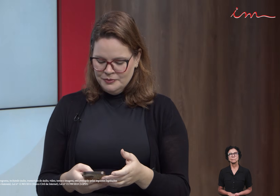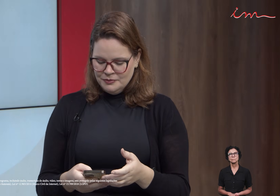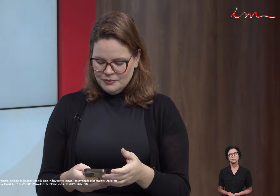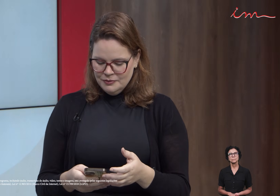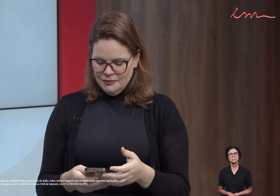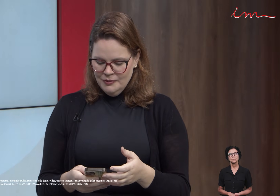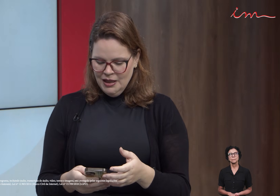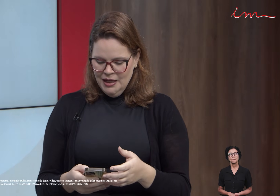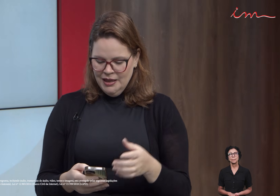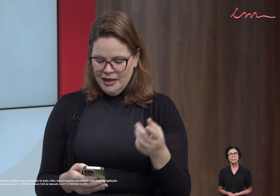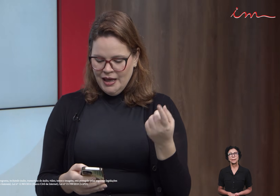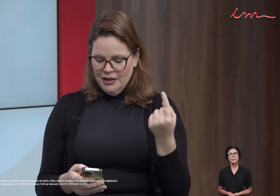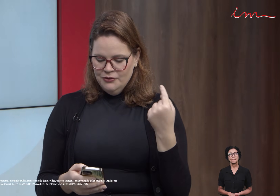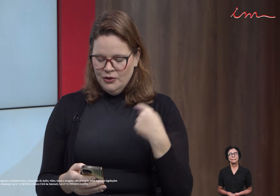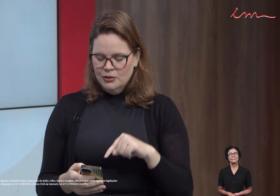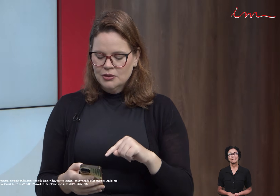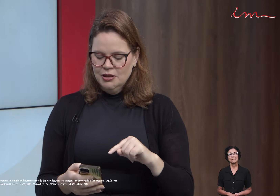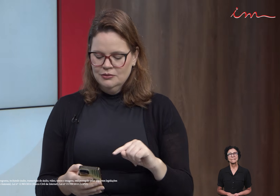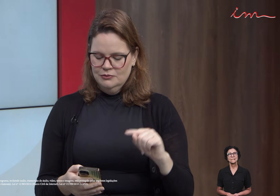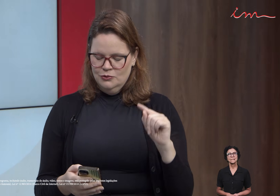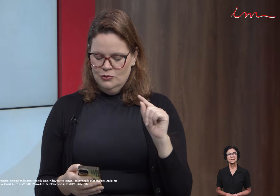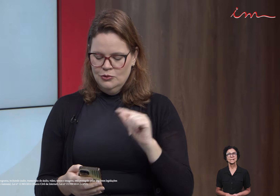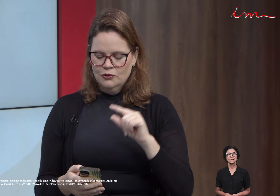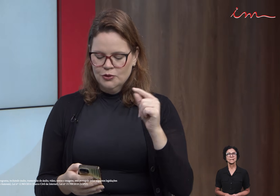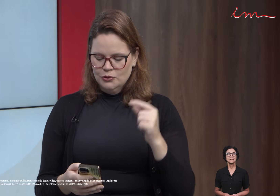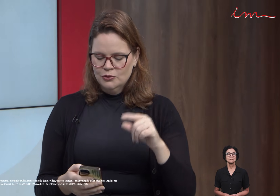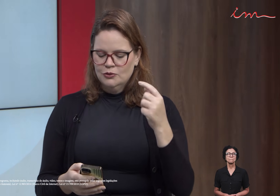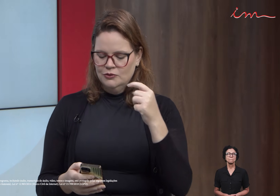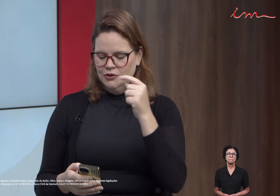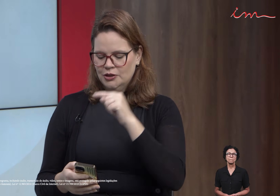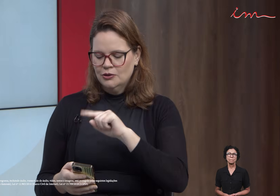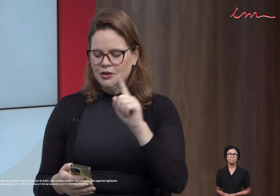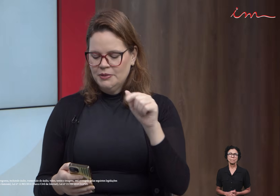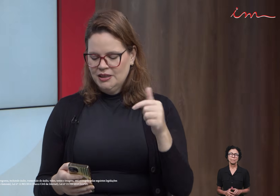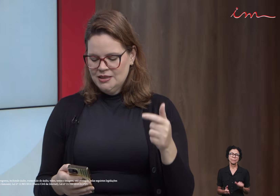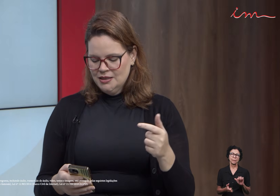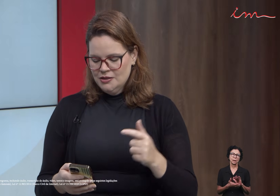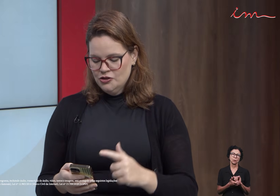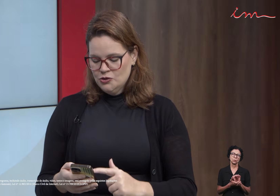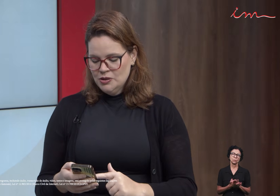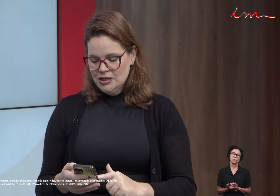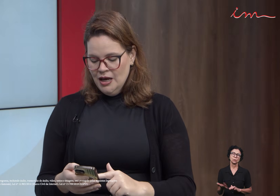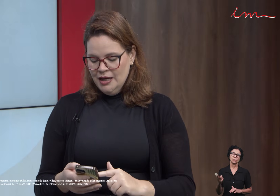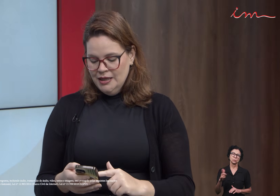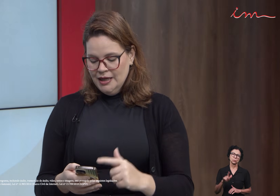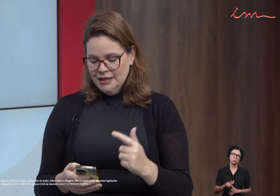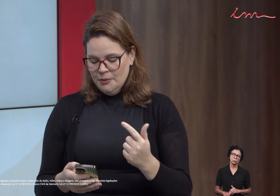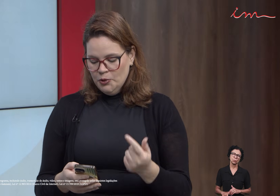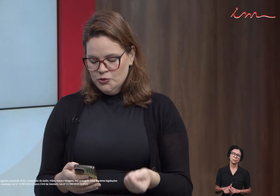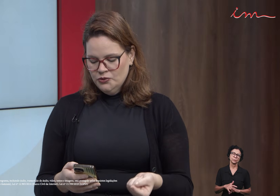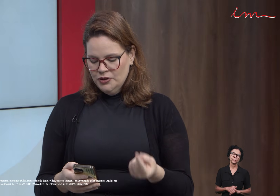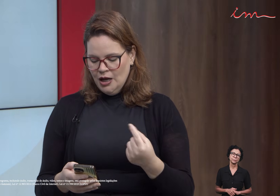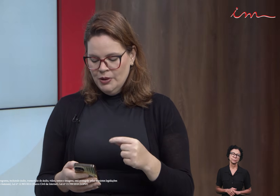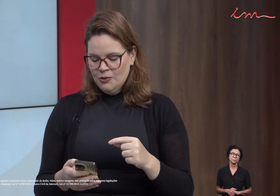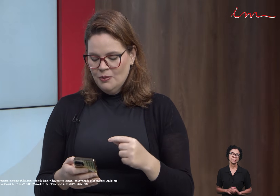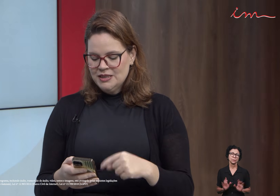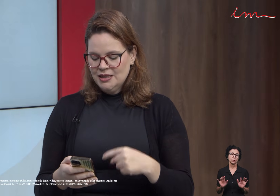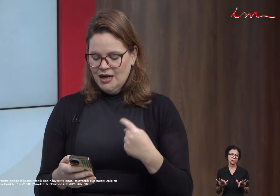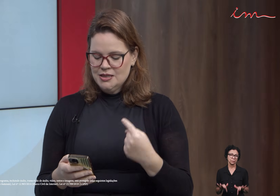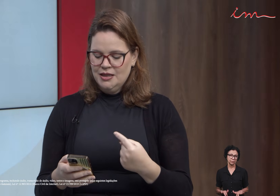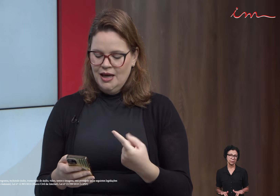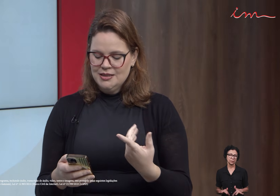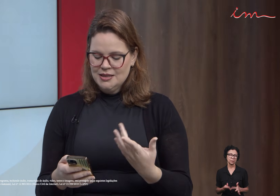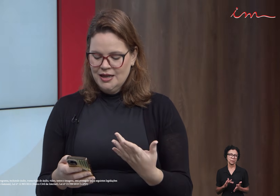Senhor. E aí ele volta, o louvor todo, louvor e glória pertence a Cristo Jesus, Uhum. e aí depois no final ele